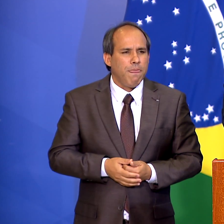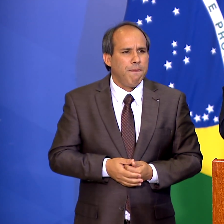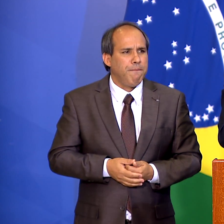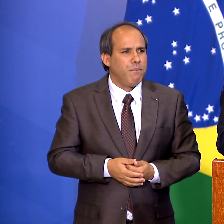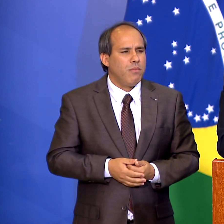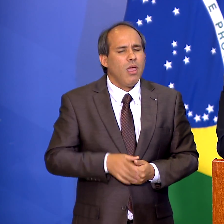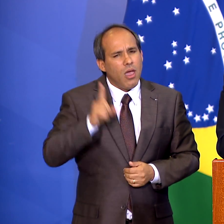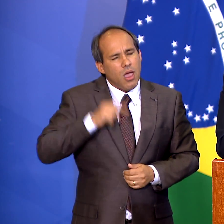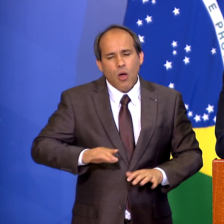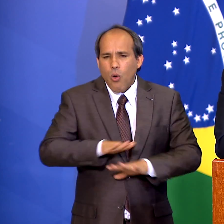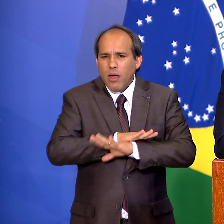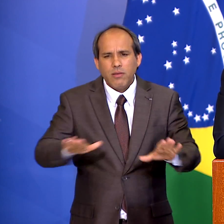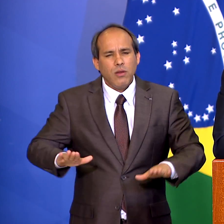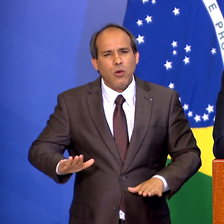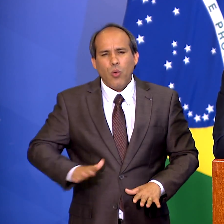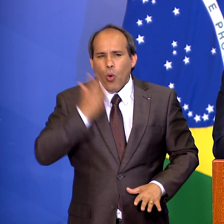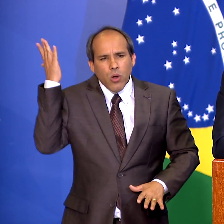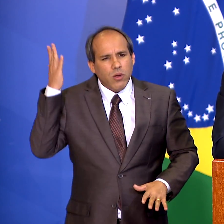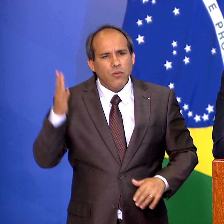são terríveis.